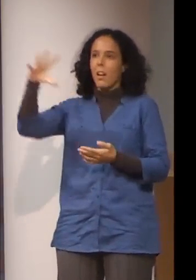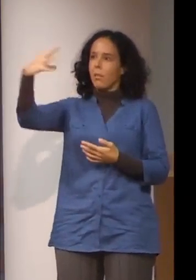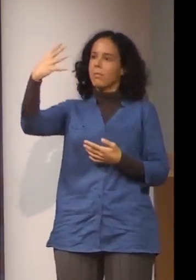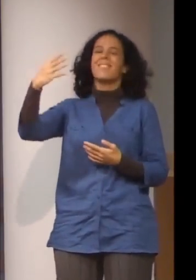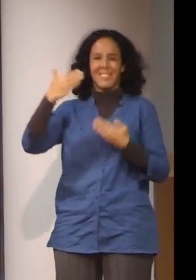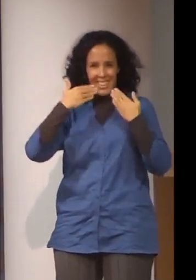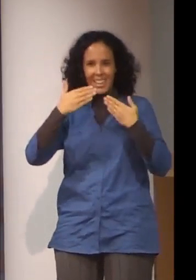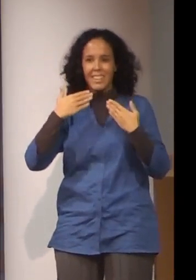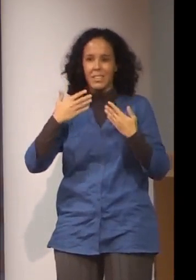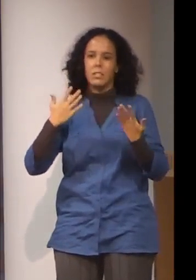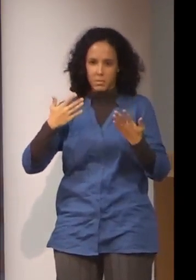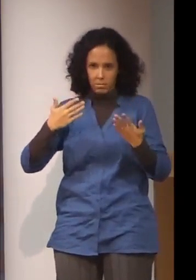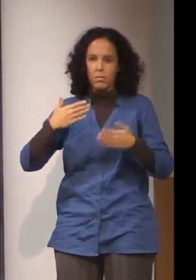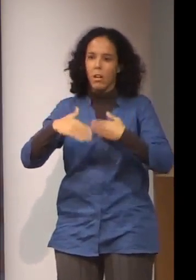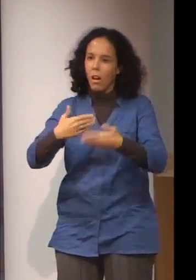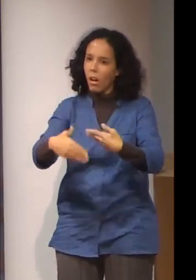o